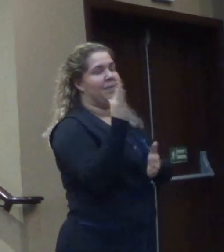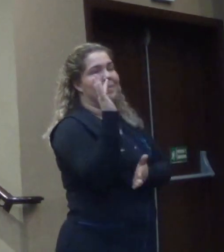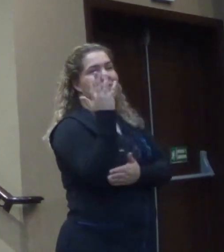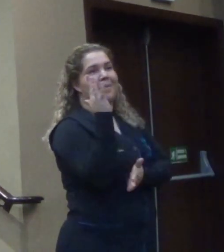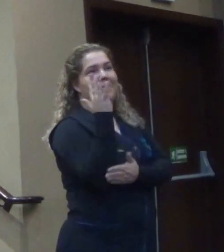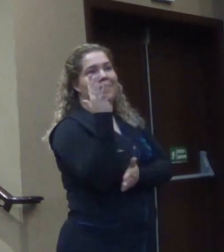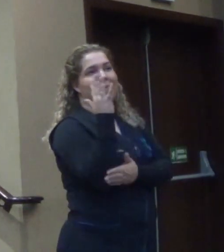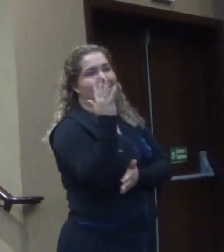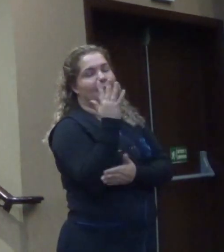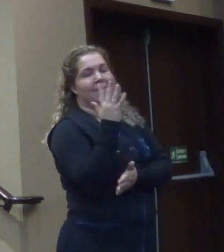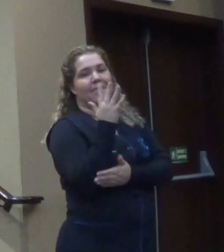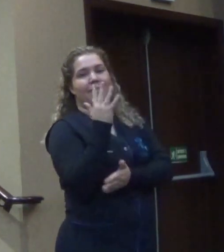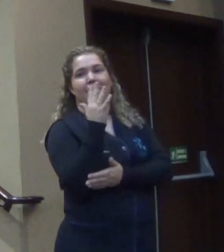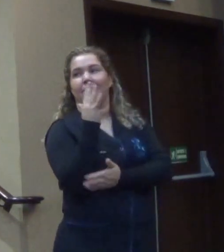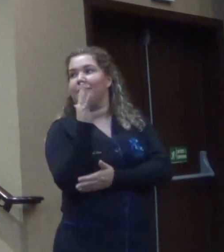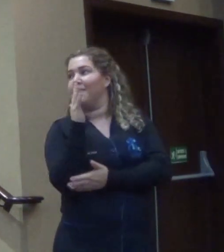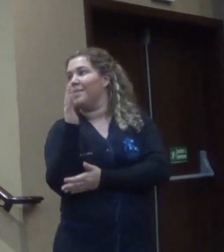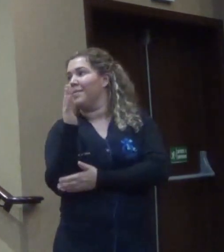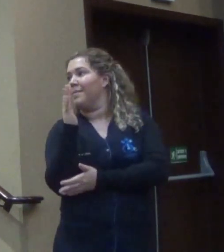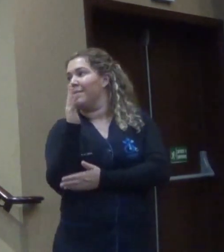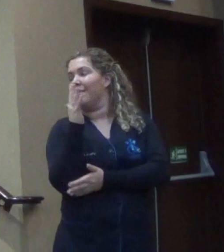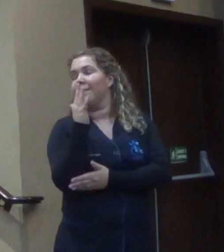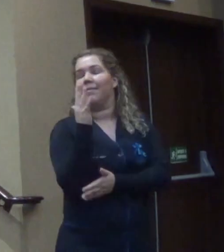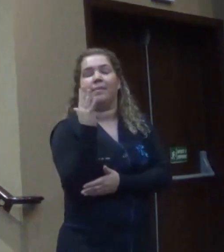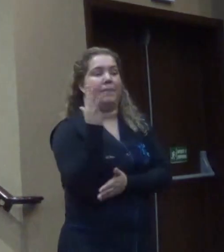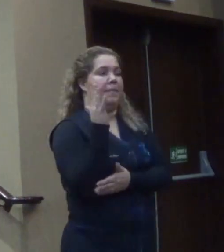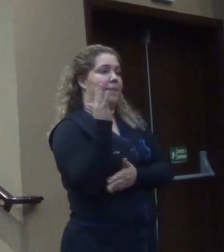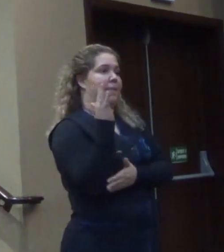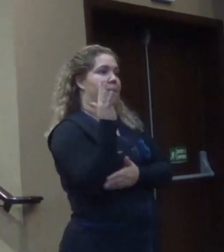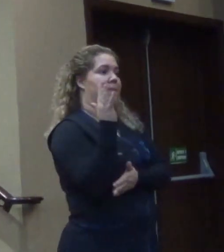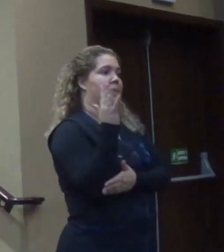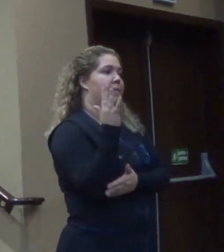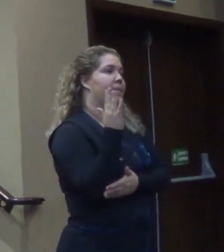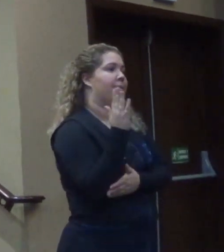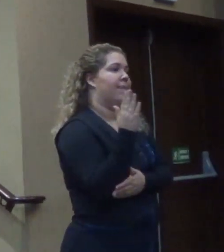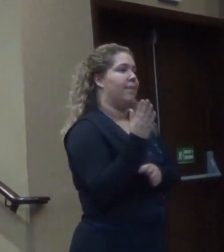Obrigado.